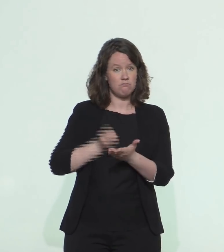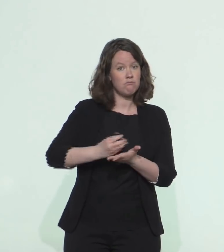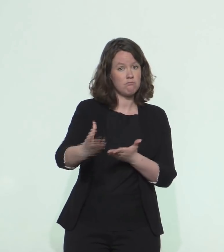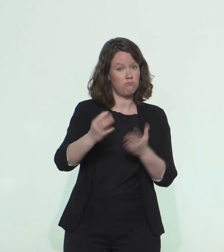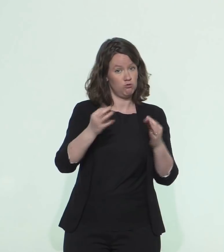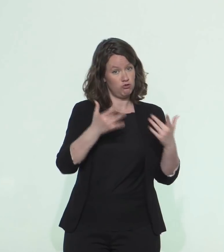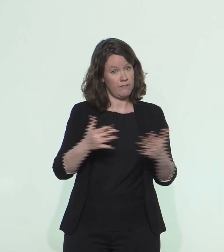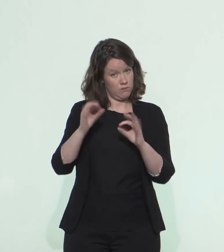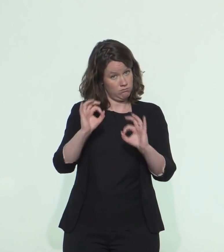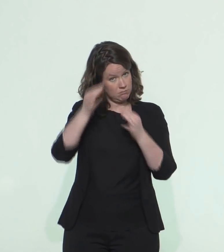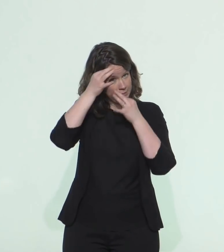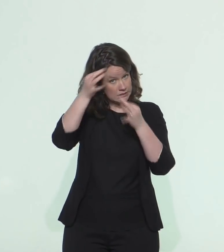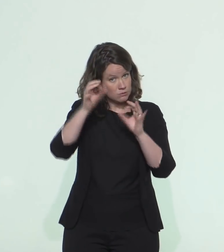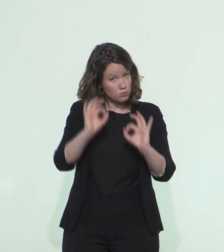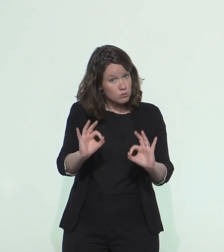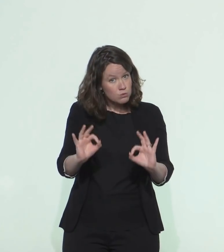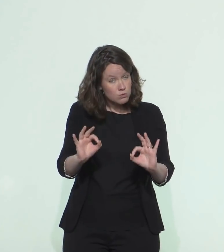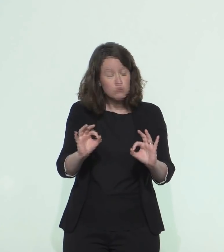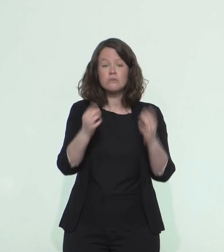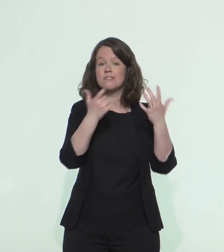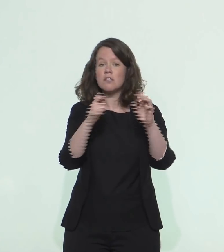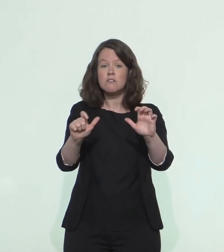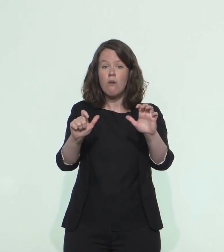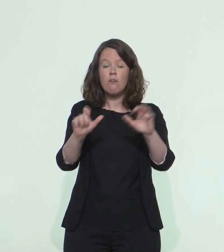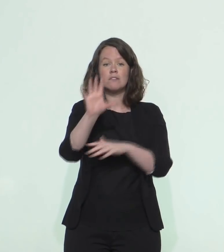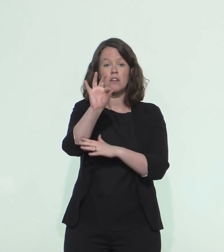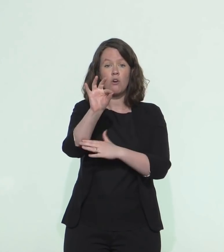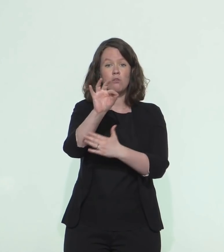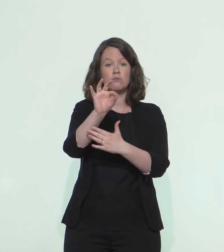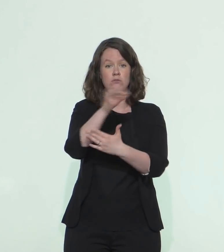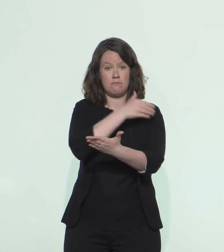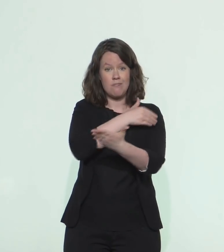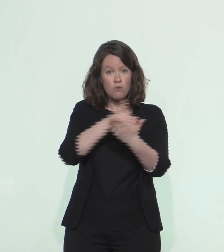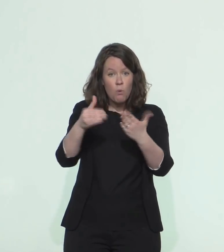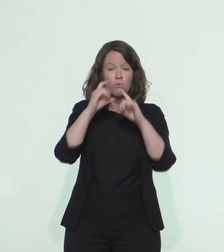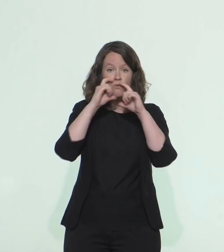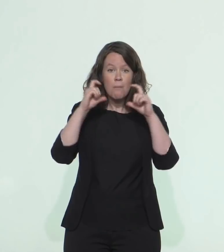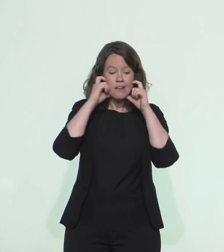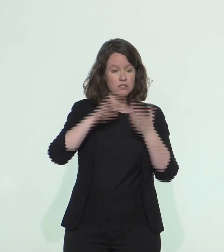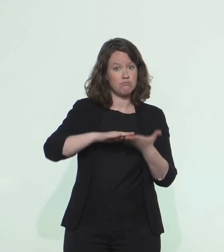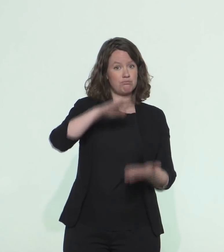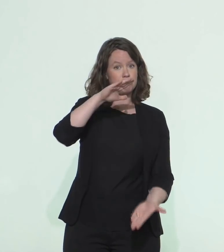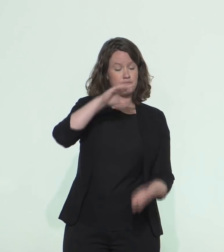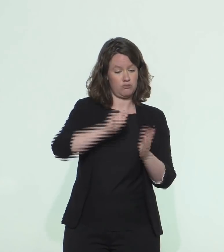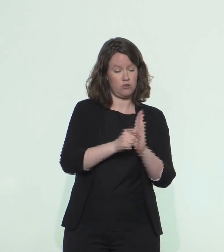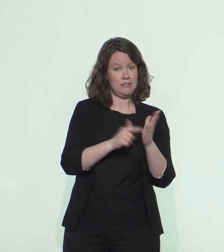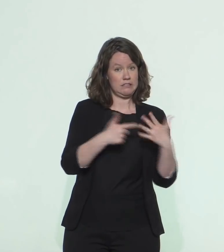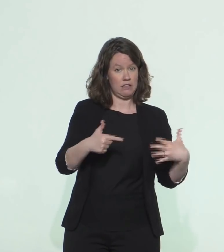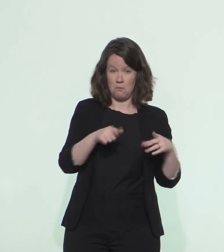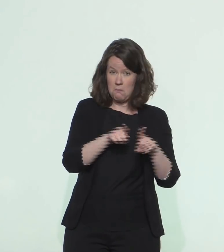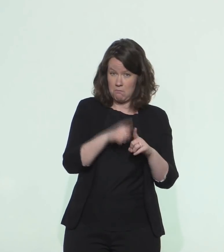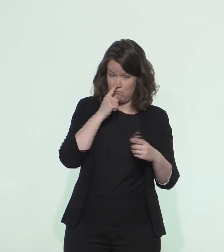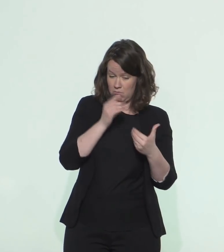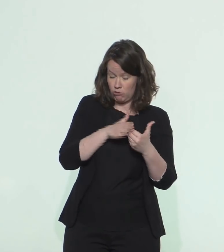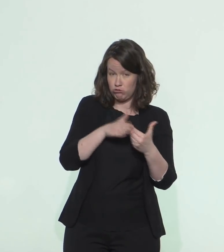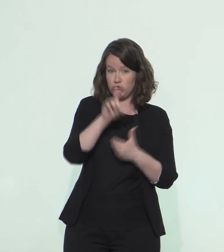stock stratégique d'État de 750 millions en 2017. Ce chiffre n'a quasiment pas évolué en 2018.